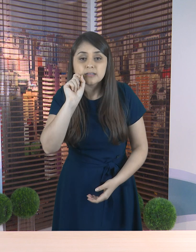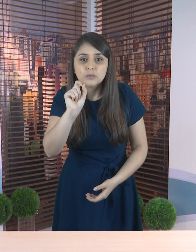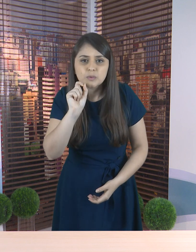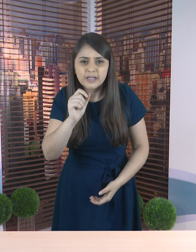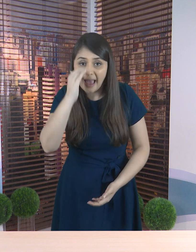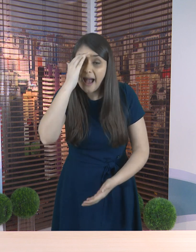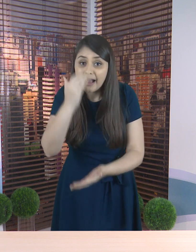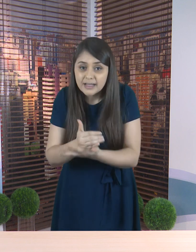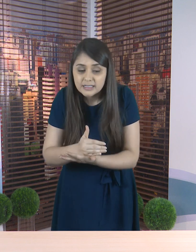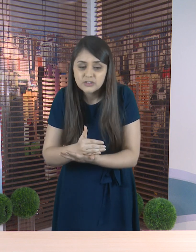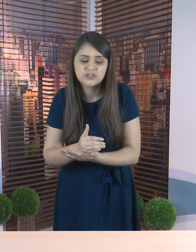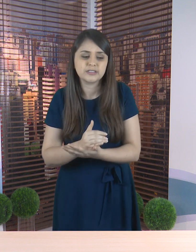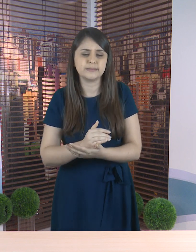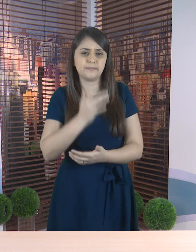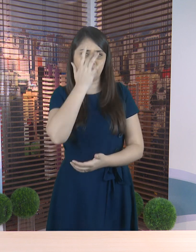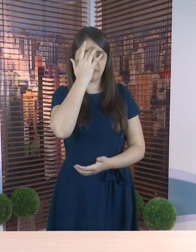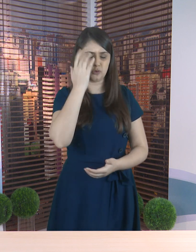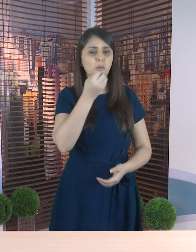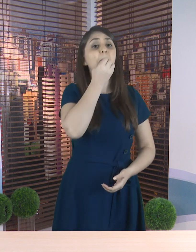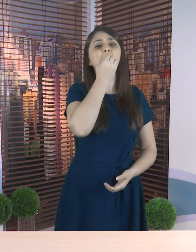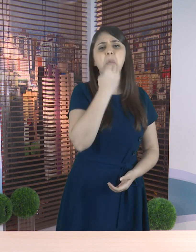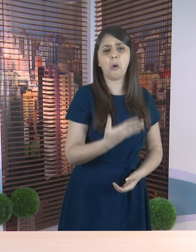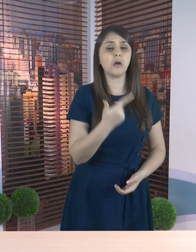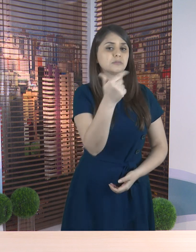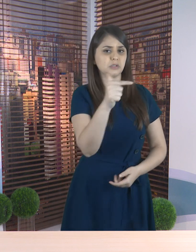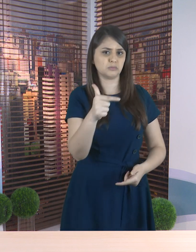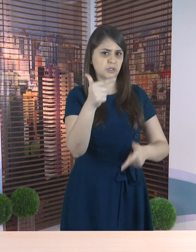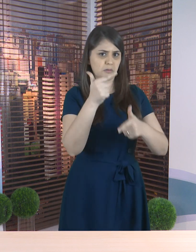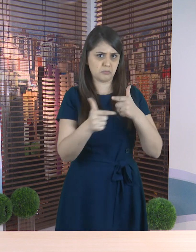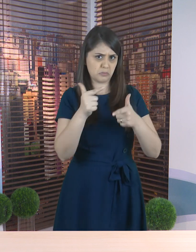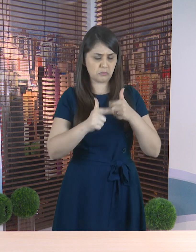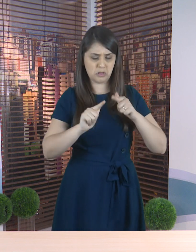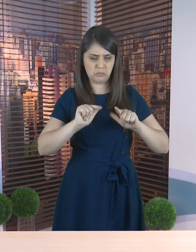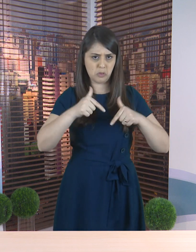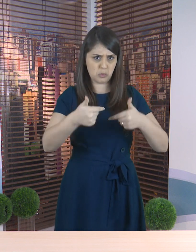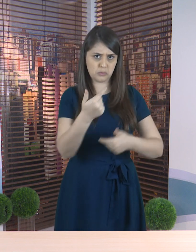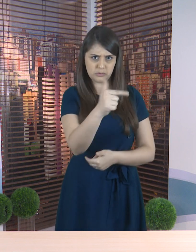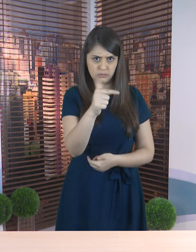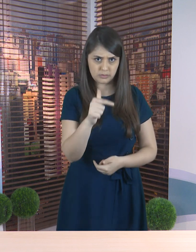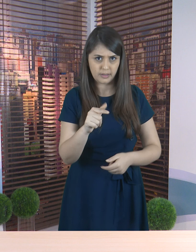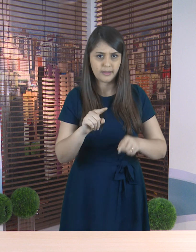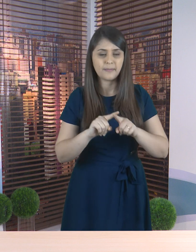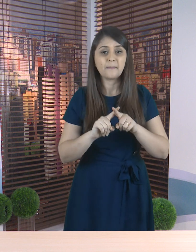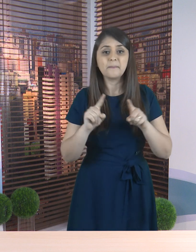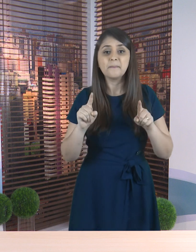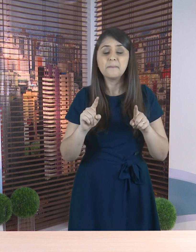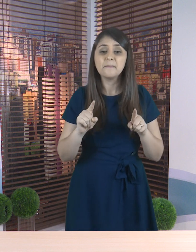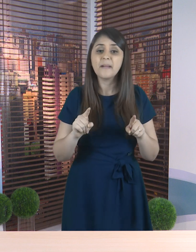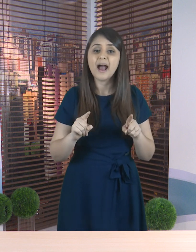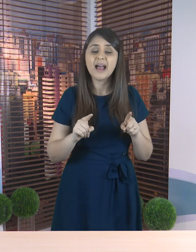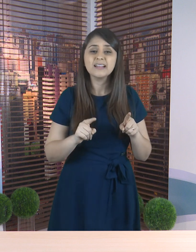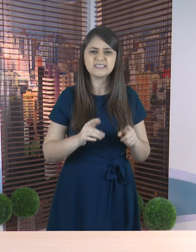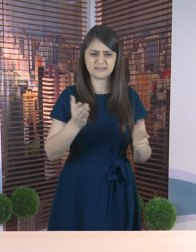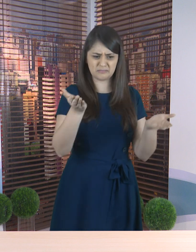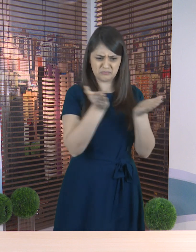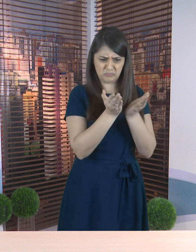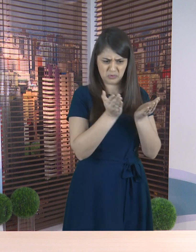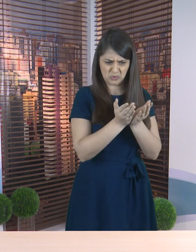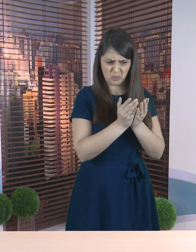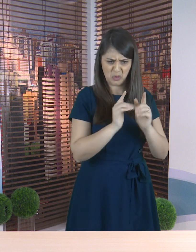tribulação. É dessa forma ácida e amarga que o terceiro amigo de Jó o trata. Ele não demonstra a